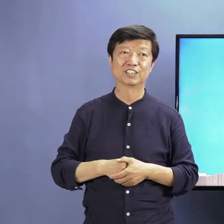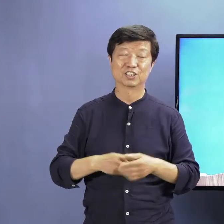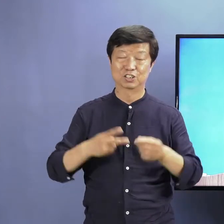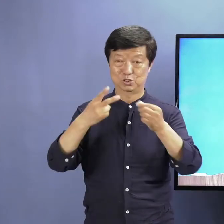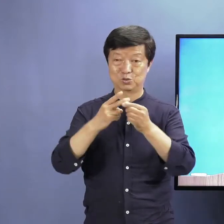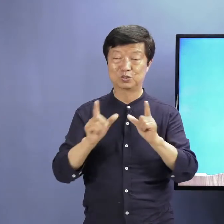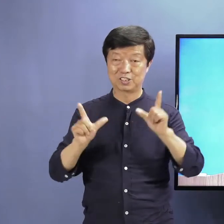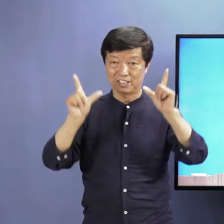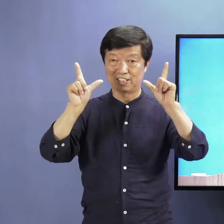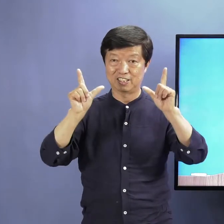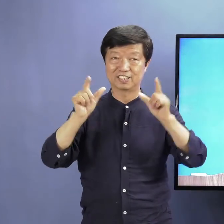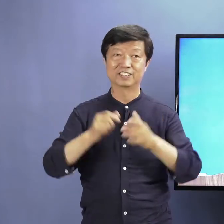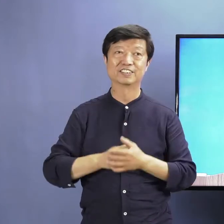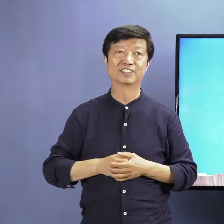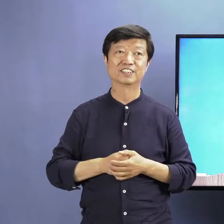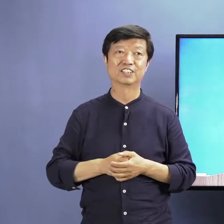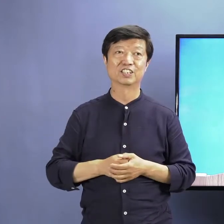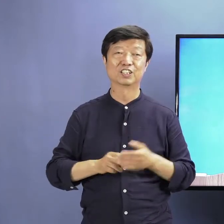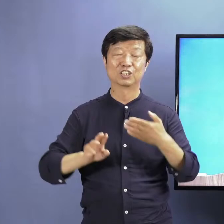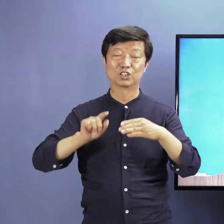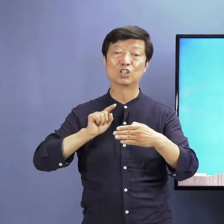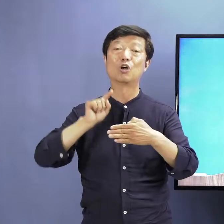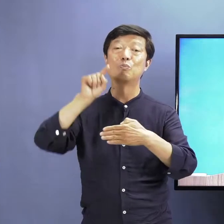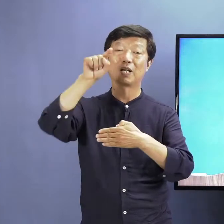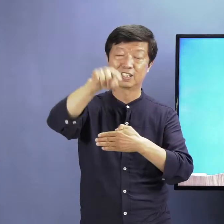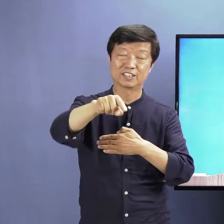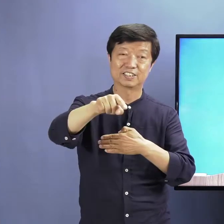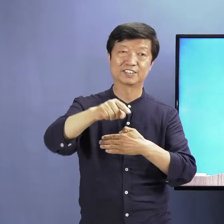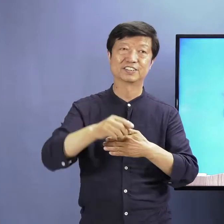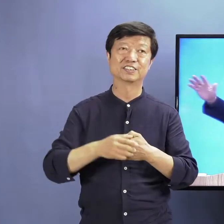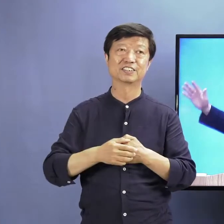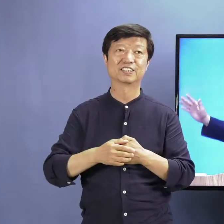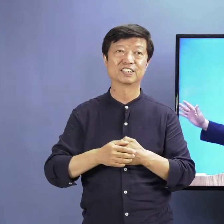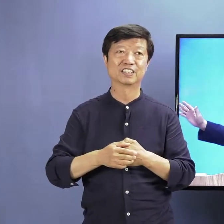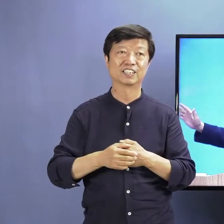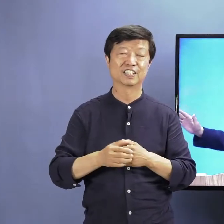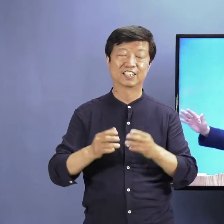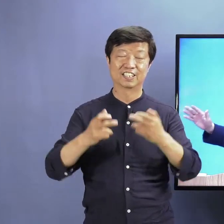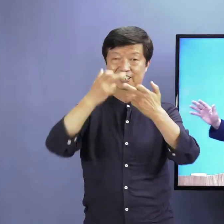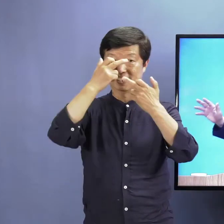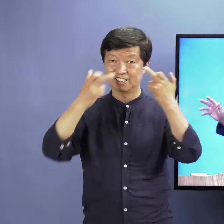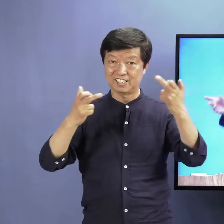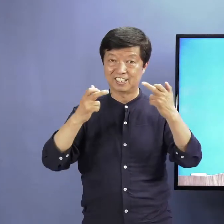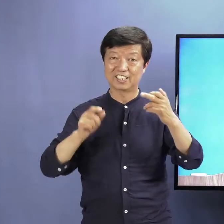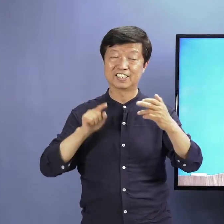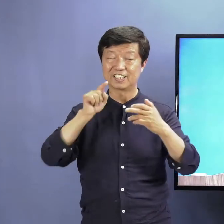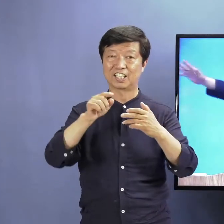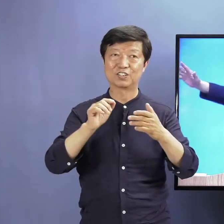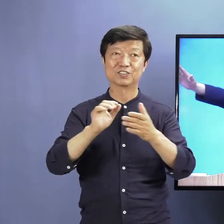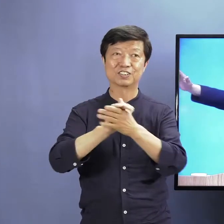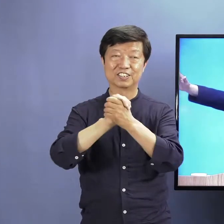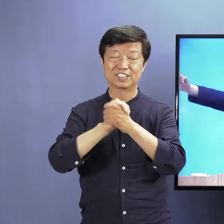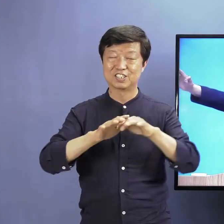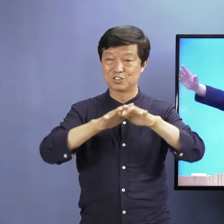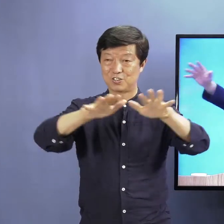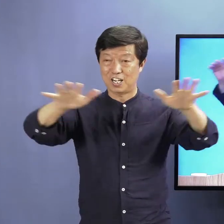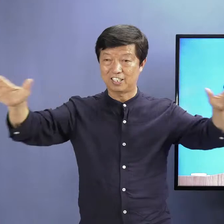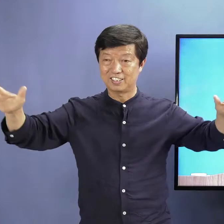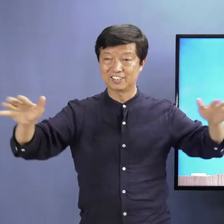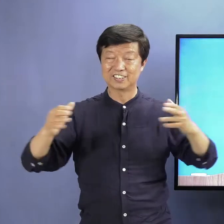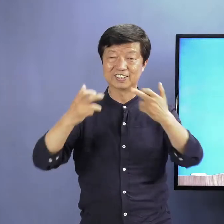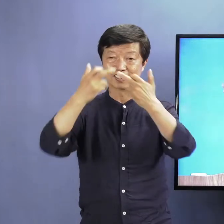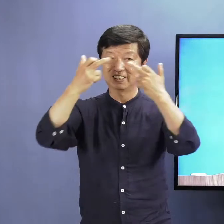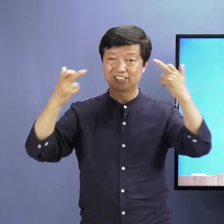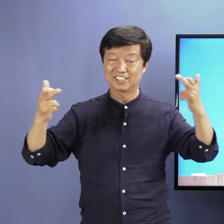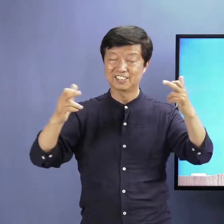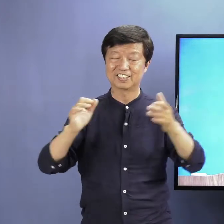저녁에는 밖에서 그 산기도를 시켰어요. 다 흩어져서